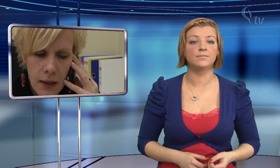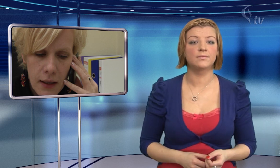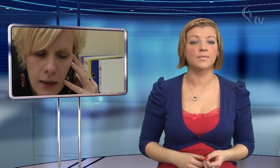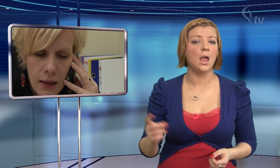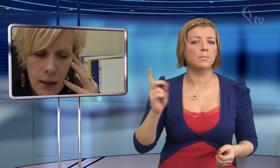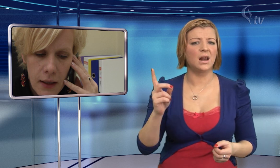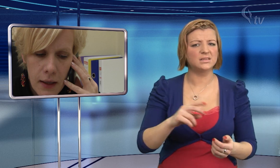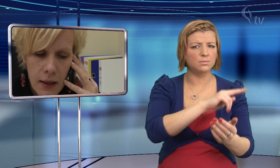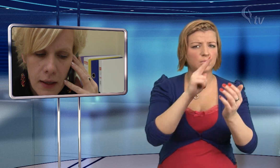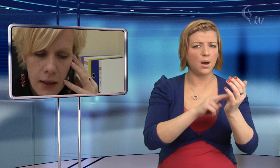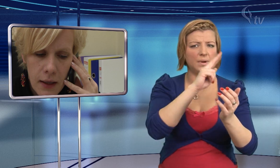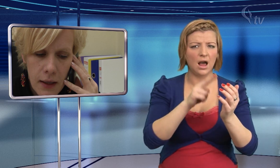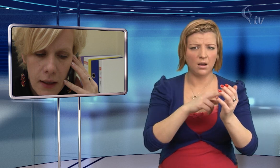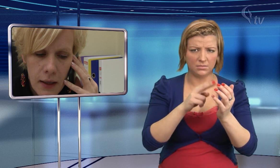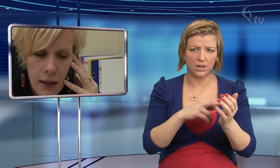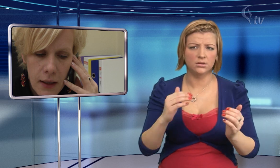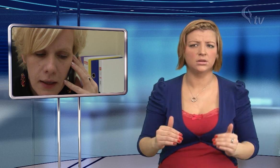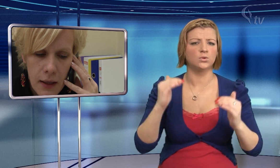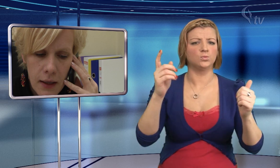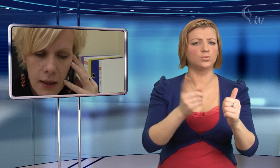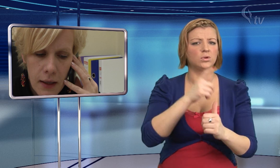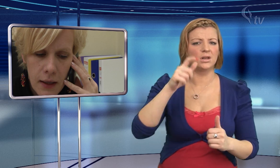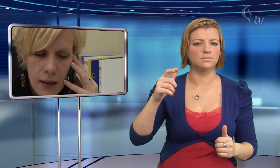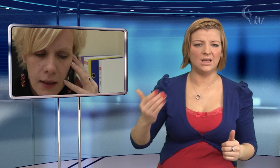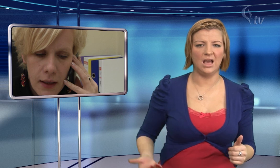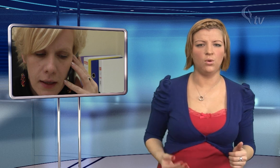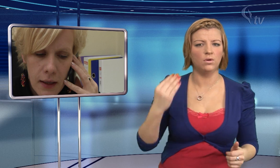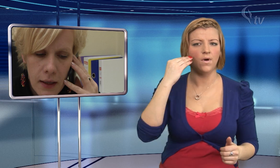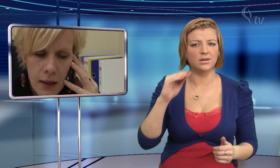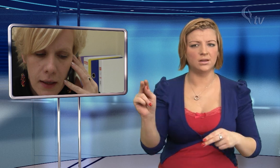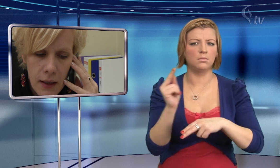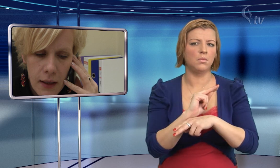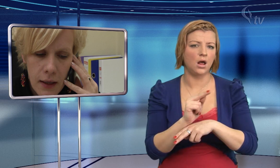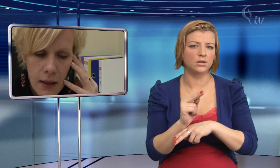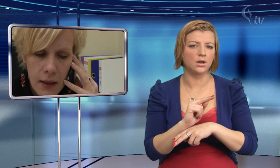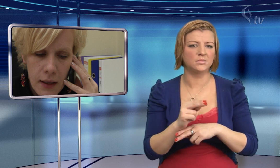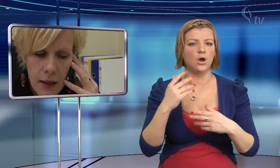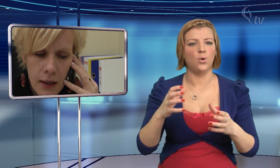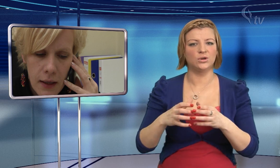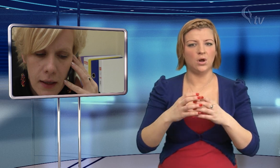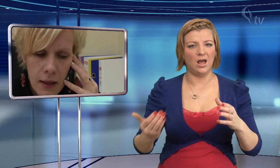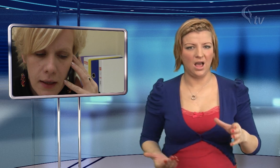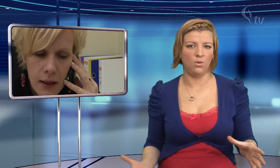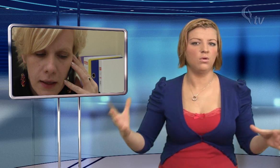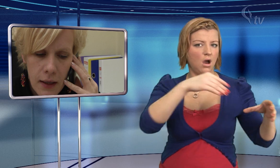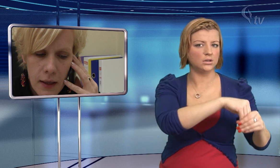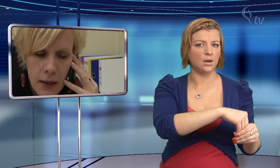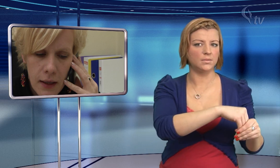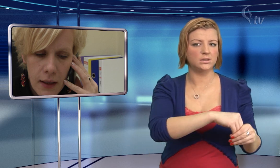Teiseks... Missugused probleemid on tõusetunud puudega inimeste elukvaliteedi parandamisel ja nende ühiskonna elu